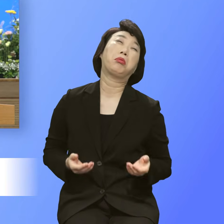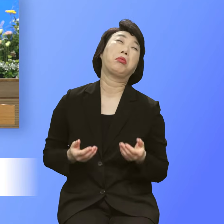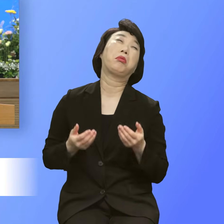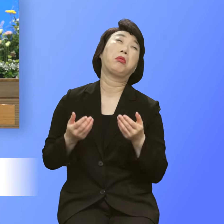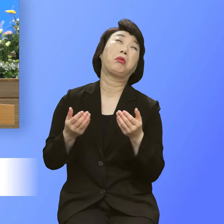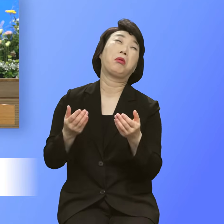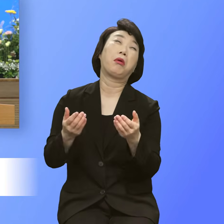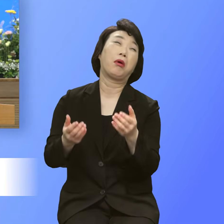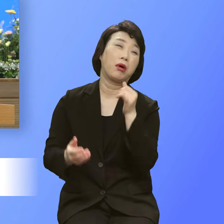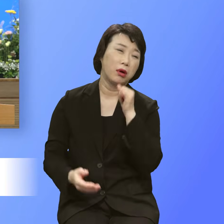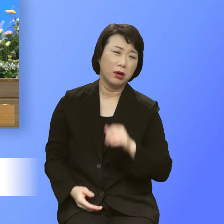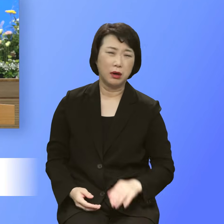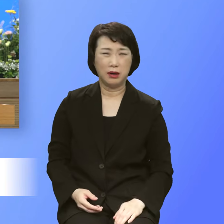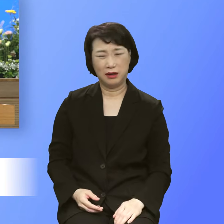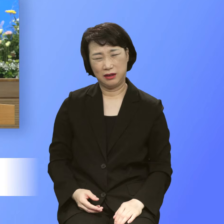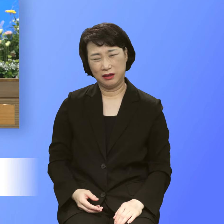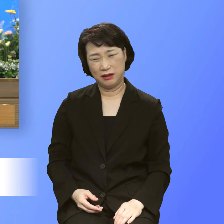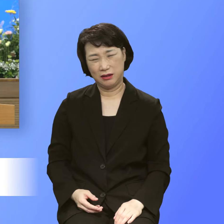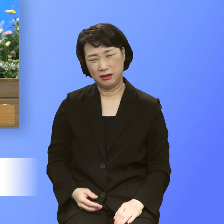다